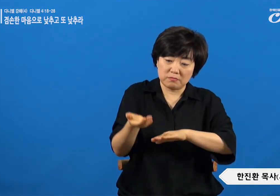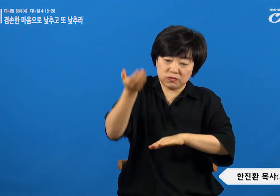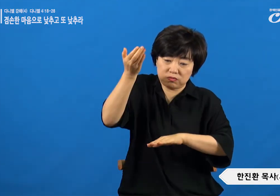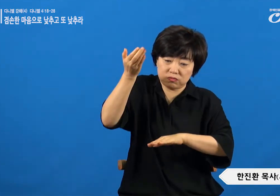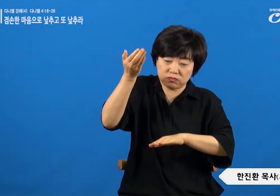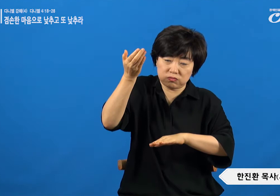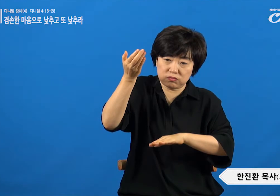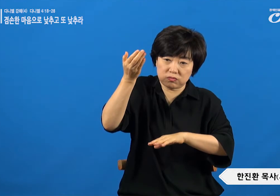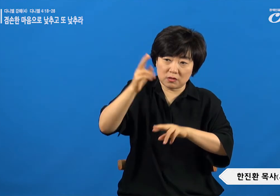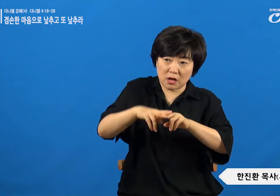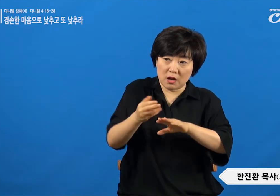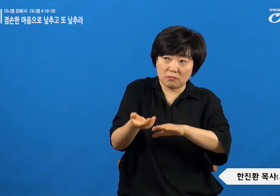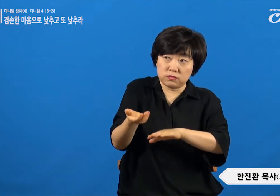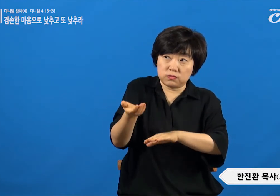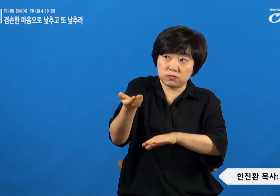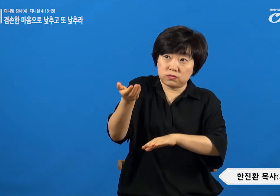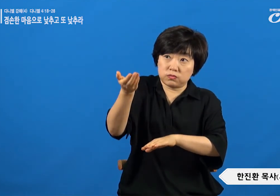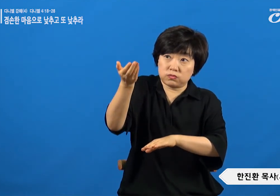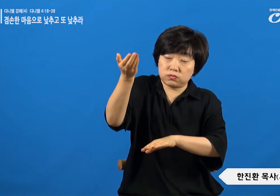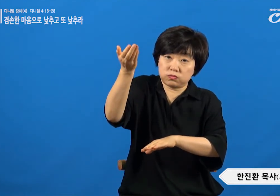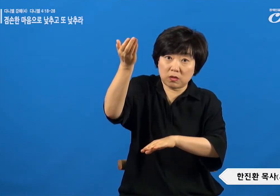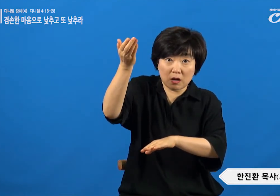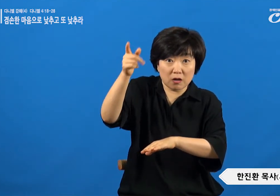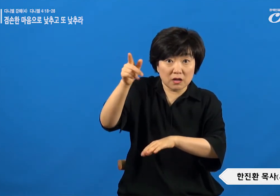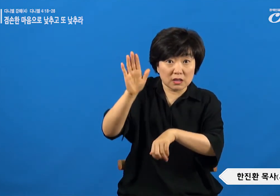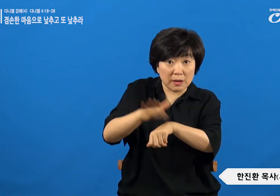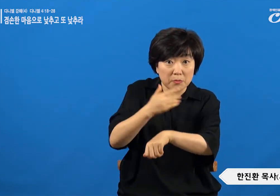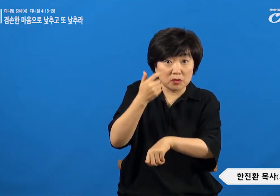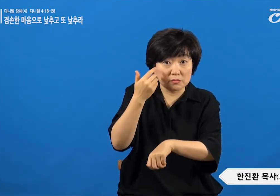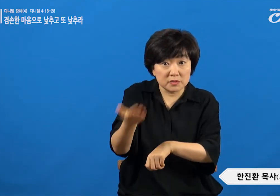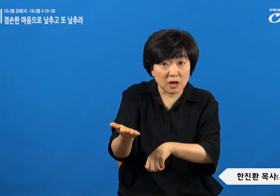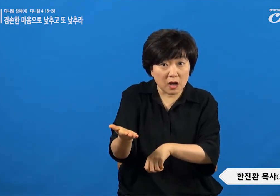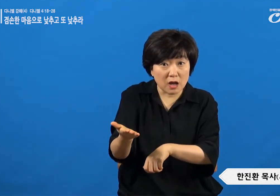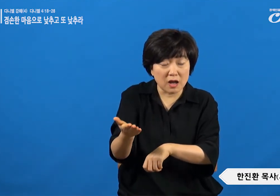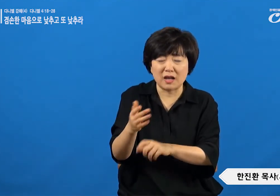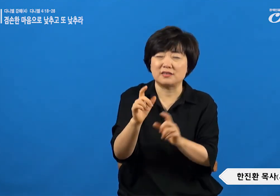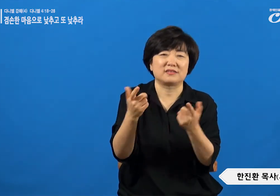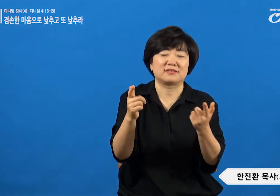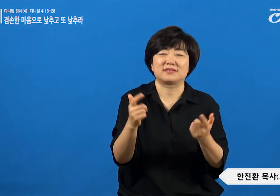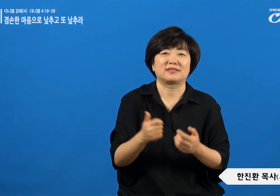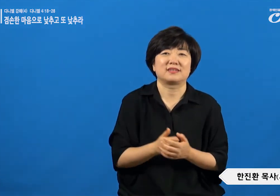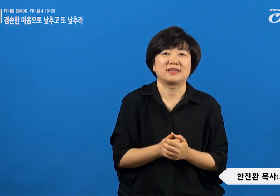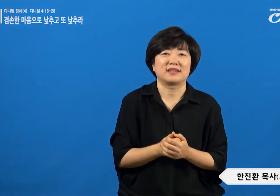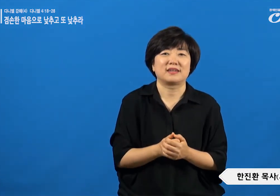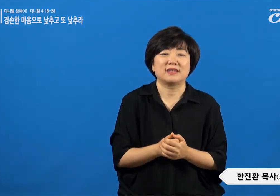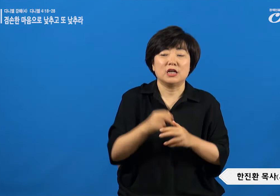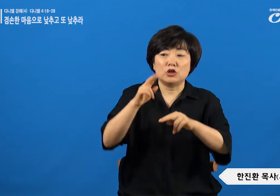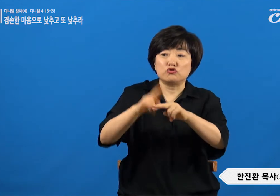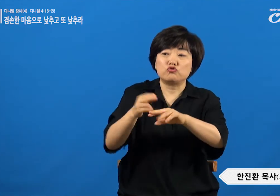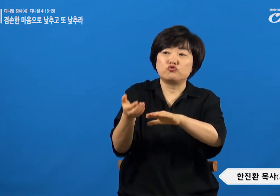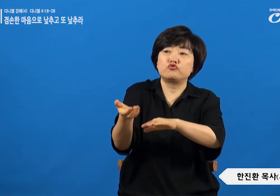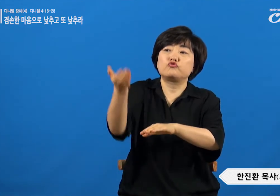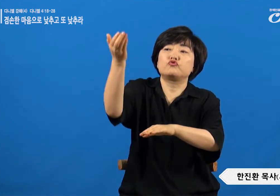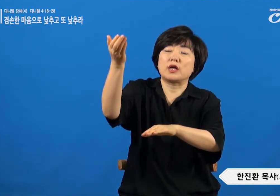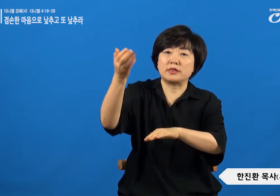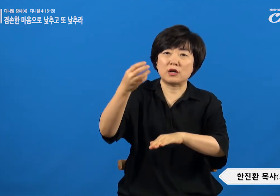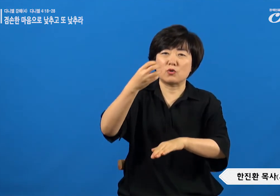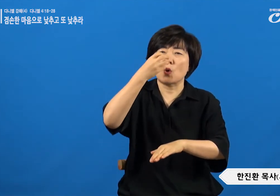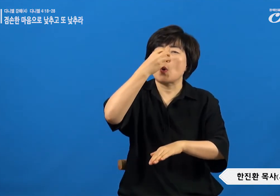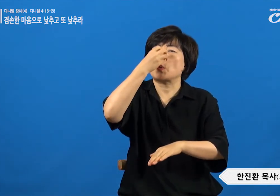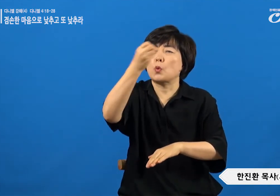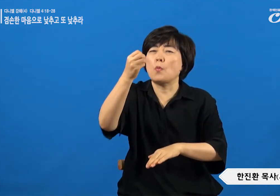출세하고 승진하고 하는 것은 다 잘못된 것입니까? 그런 것은 아닙니다.